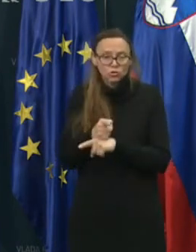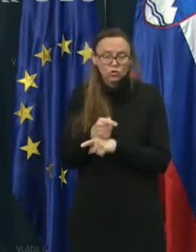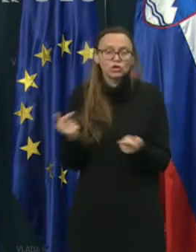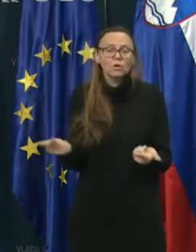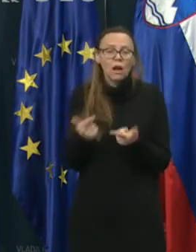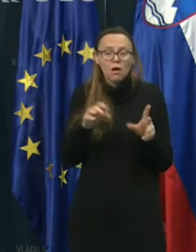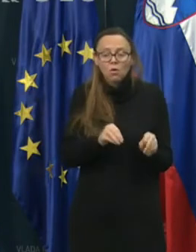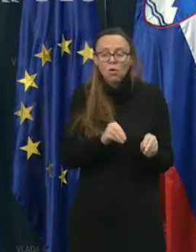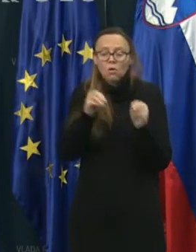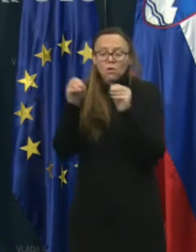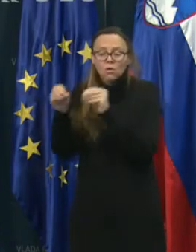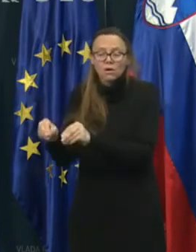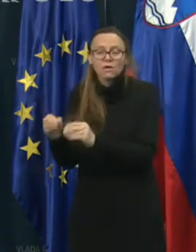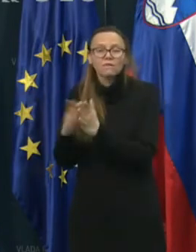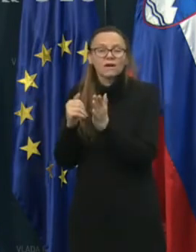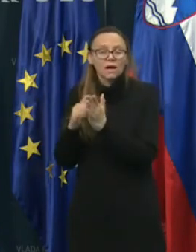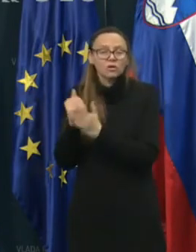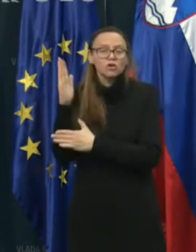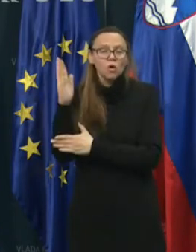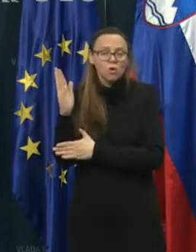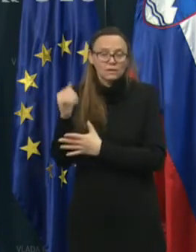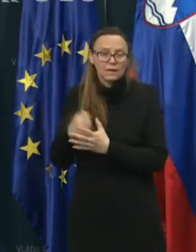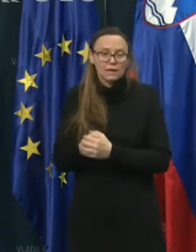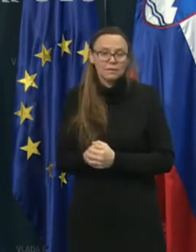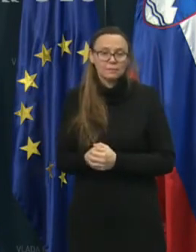lahko preselilo v kakšen hotel.